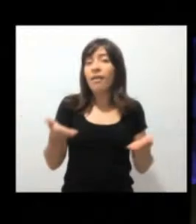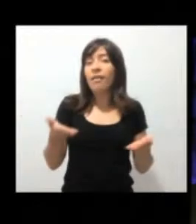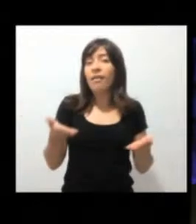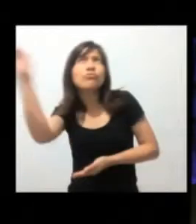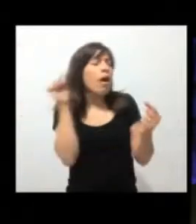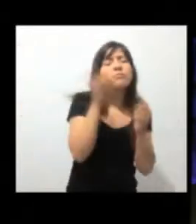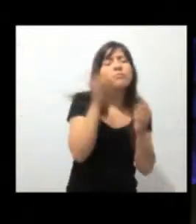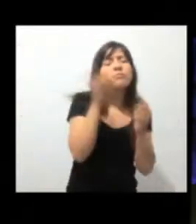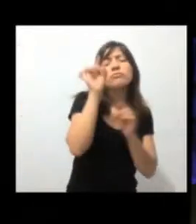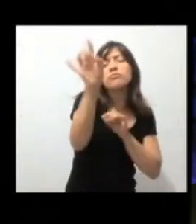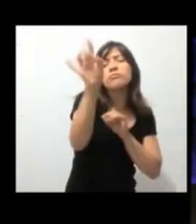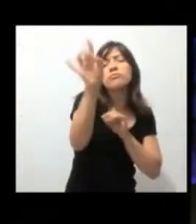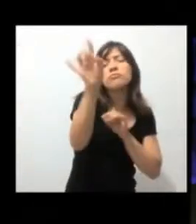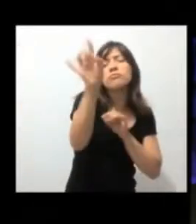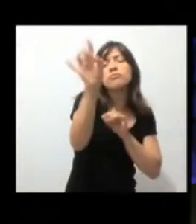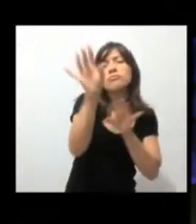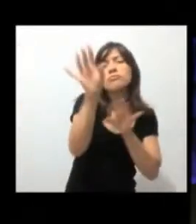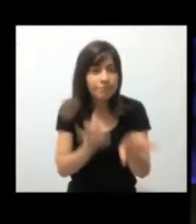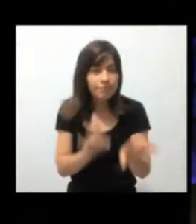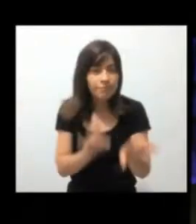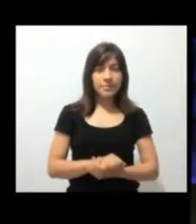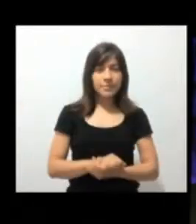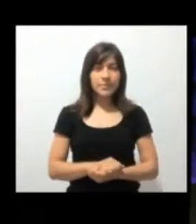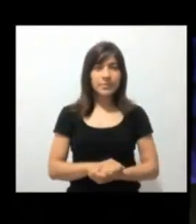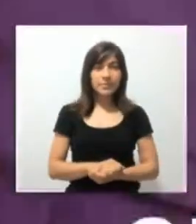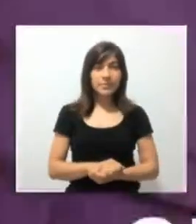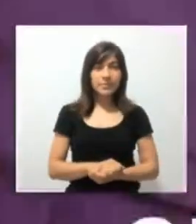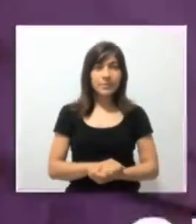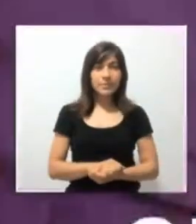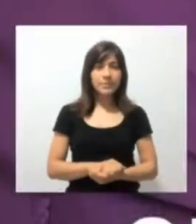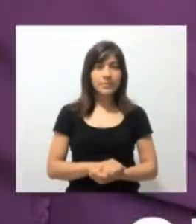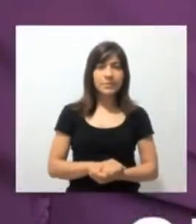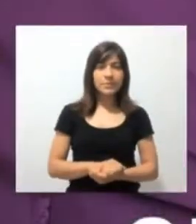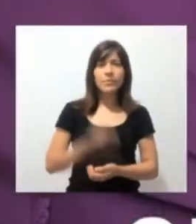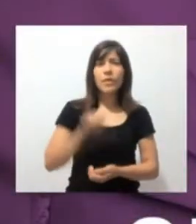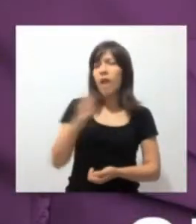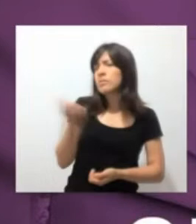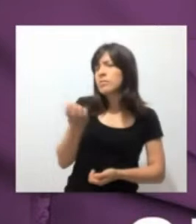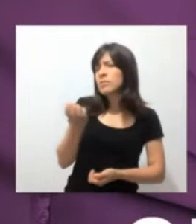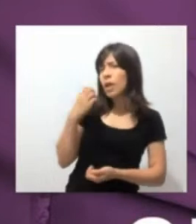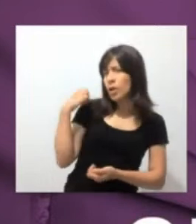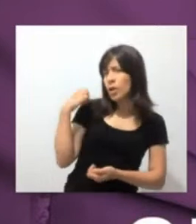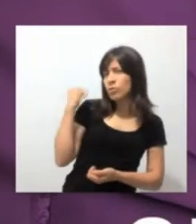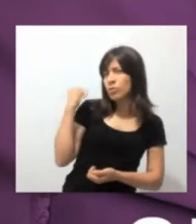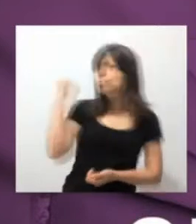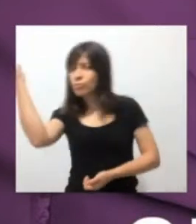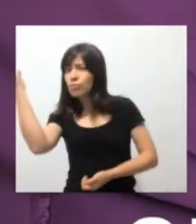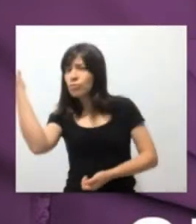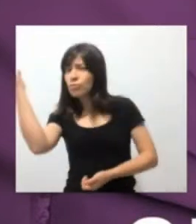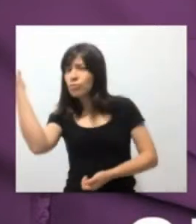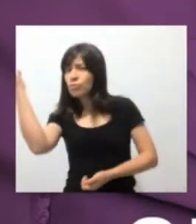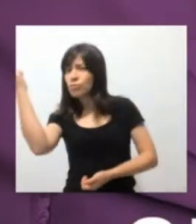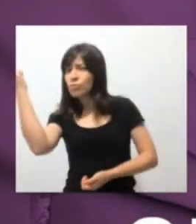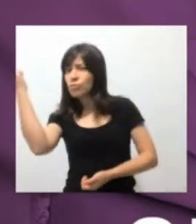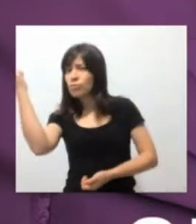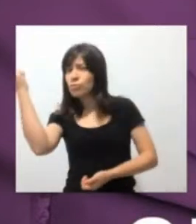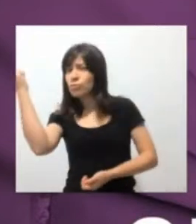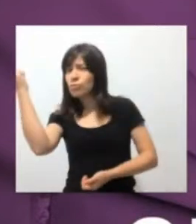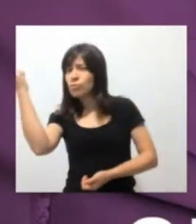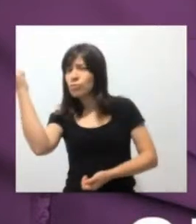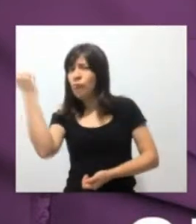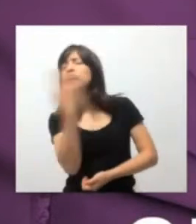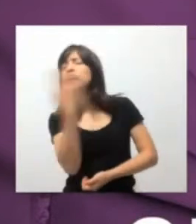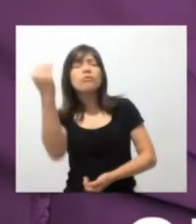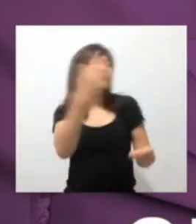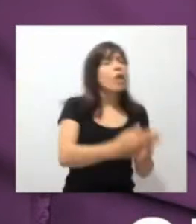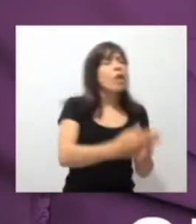de cada um de vocês. Quais os desafios que vêm à sua mente quando você quer alcançar o